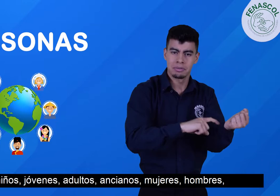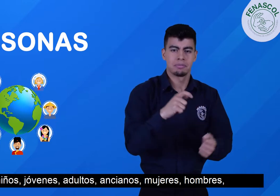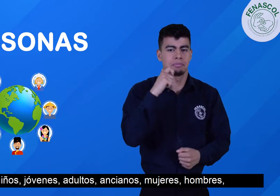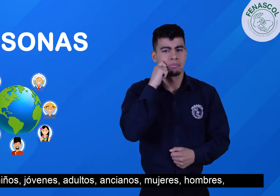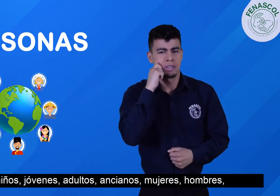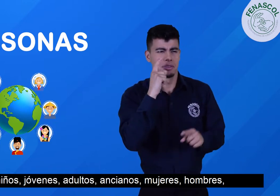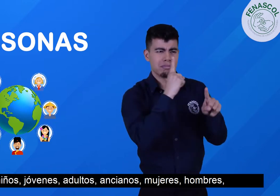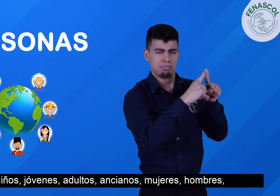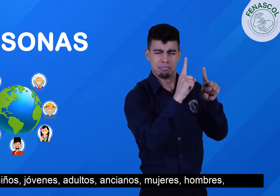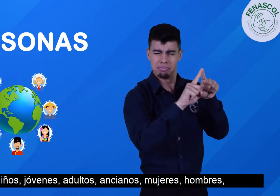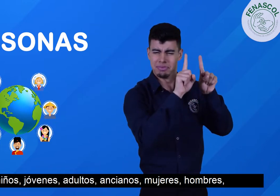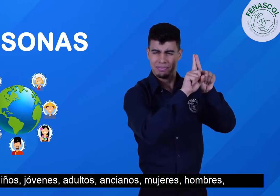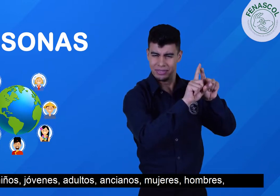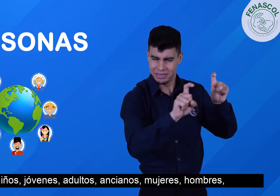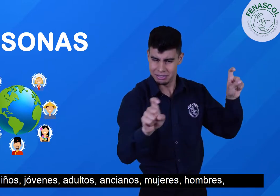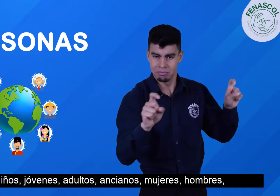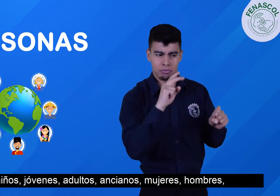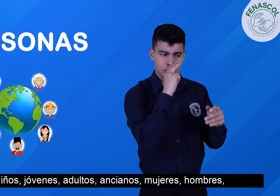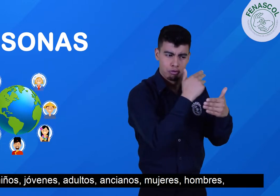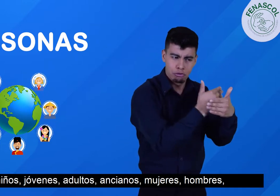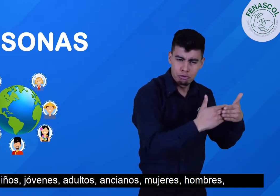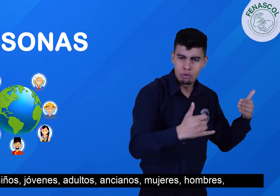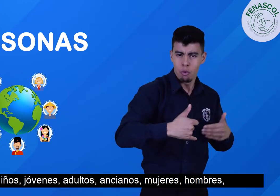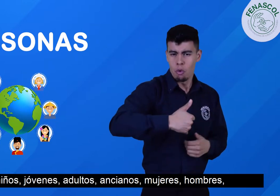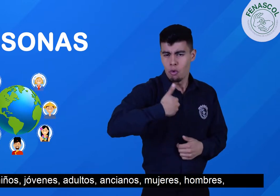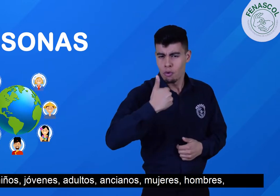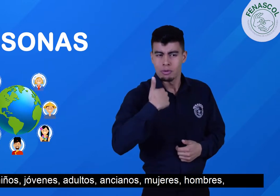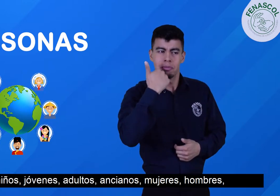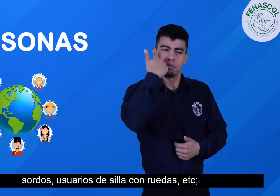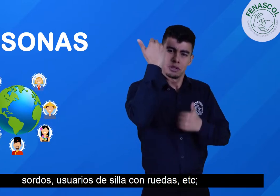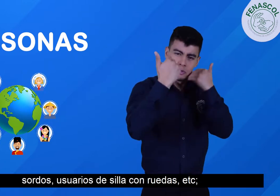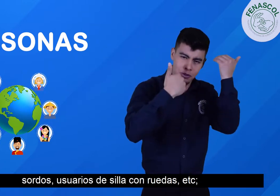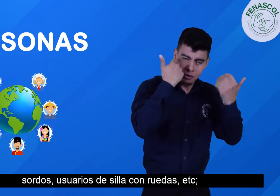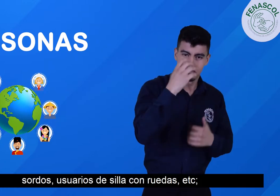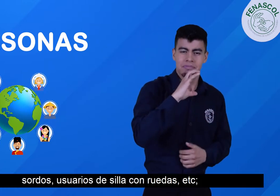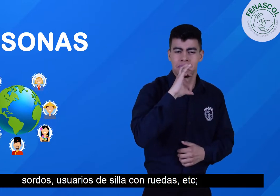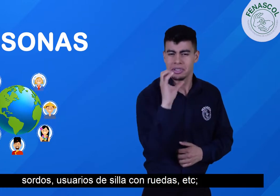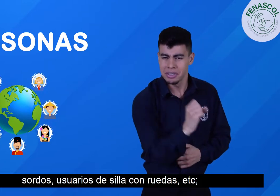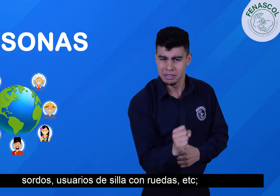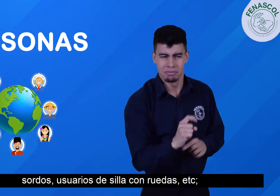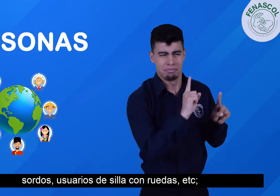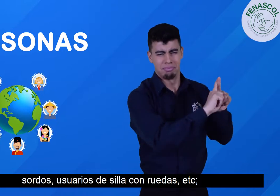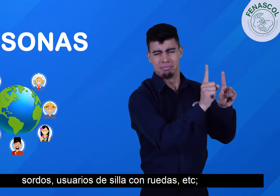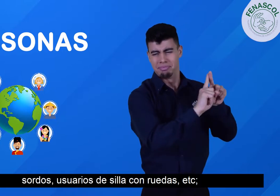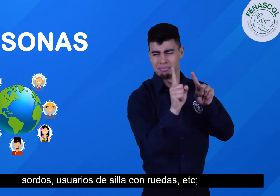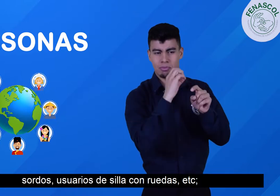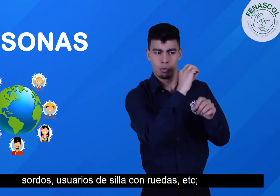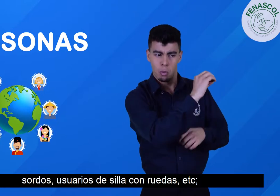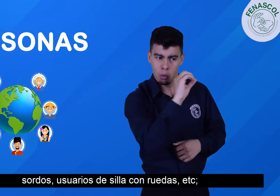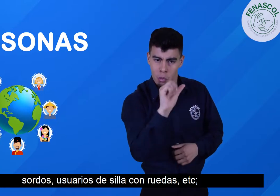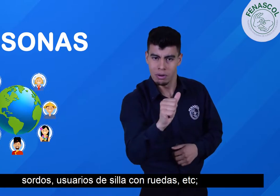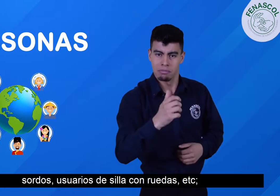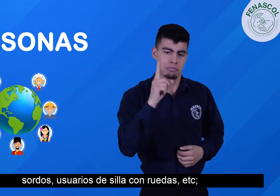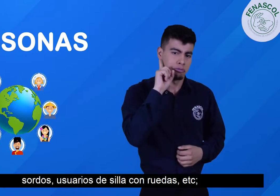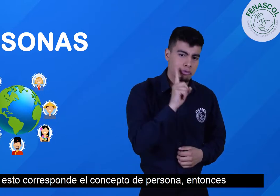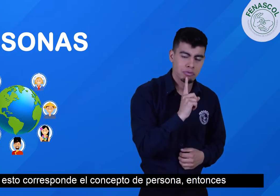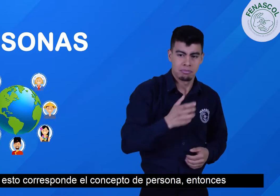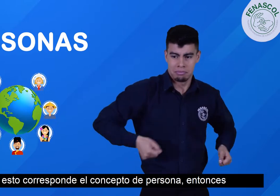adultos ancianos mujeres hombres sordos usuarios de silla con ruedas etcétera a esto